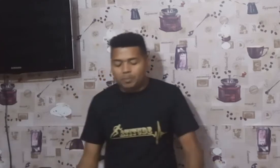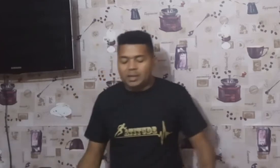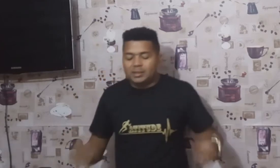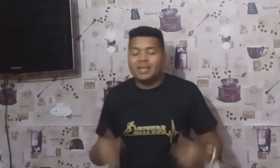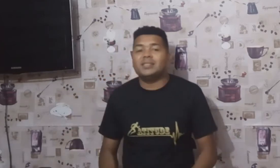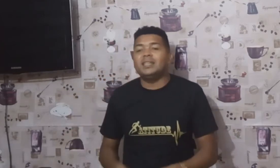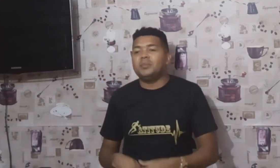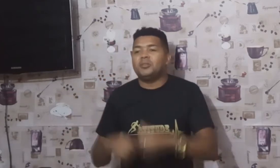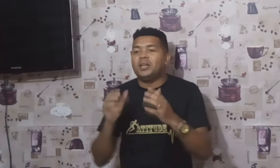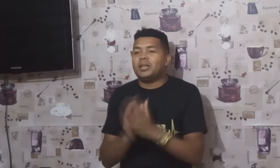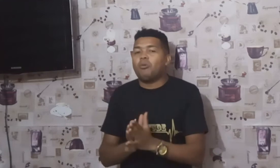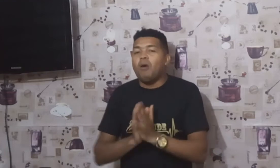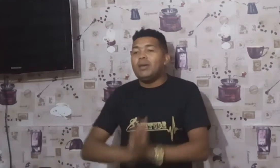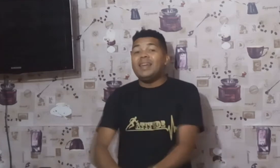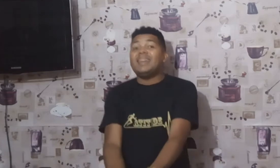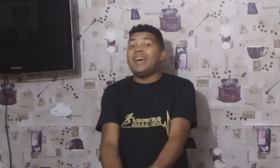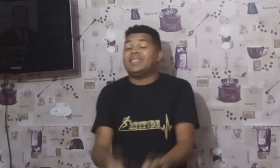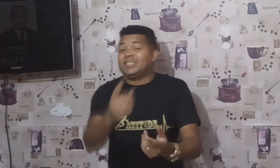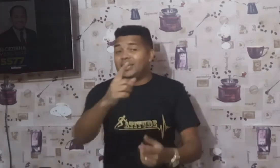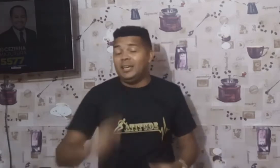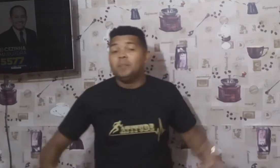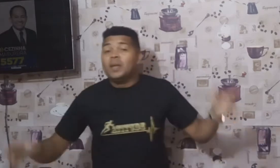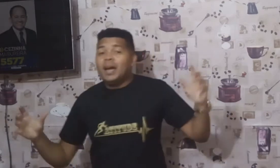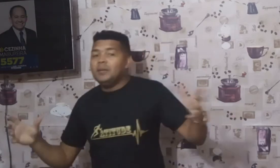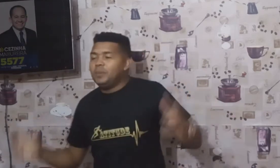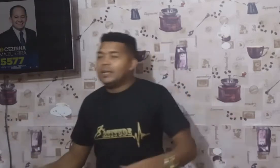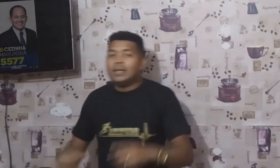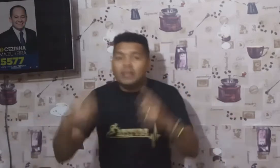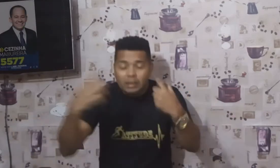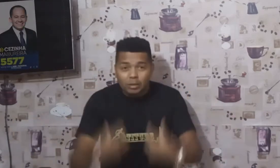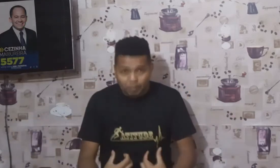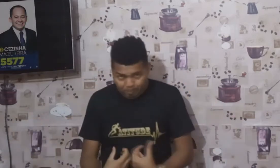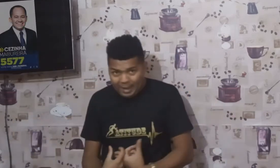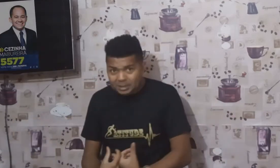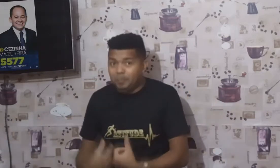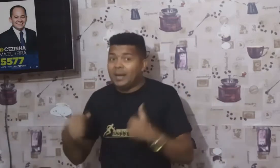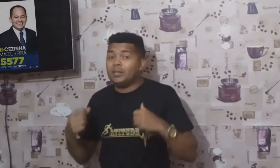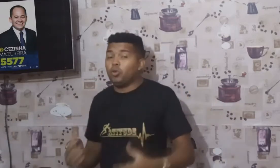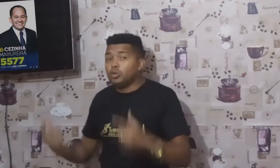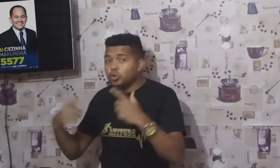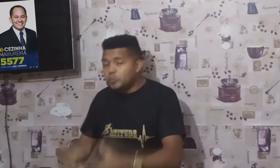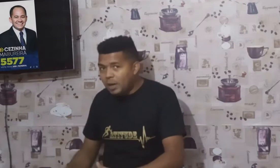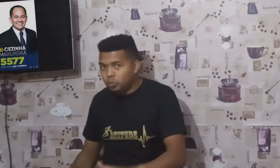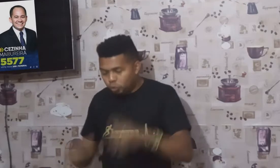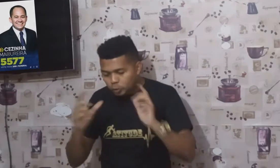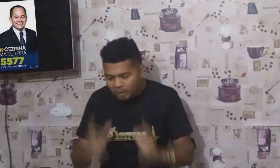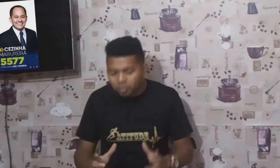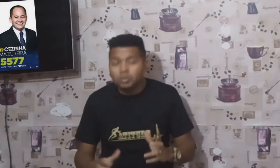Finaliza o deputado Cezinha de Madureira. Qual lei que é essa? Essa lei, ela implica e pede para que todos os bancos